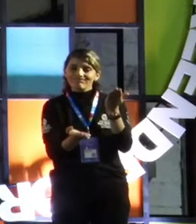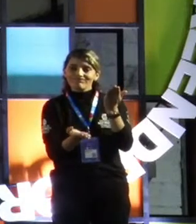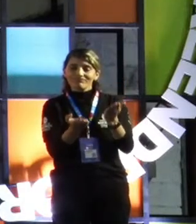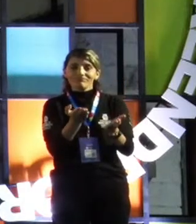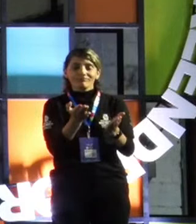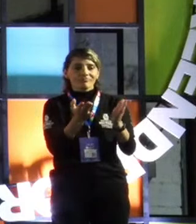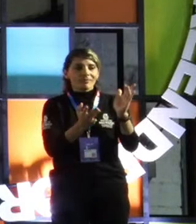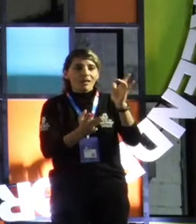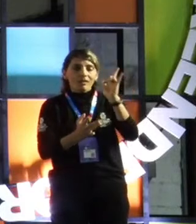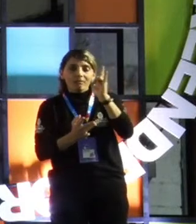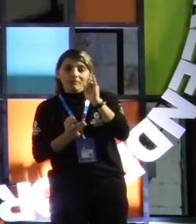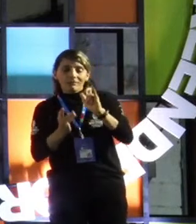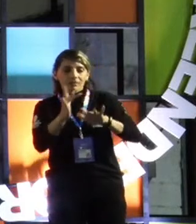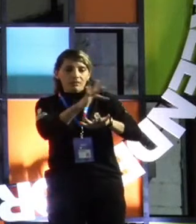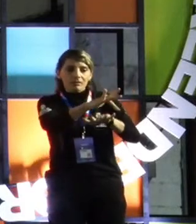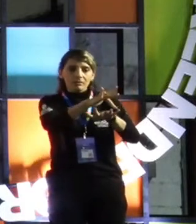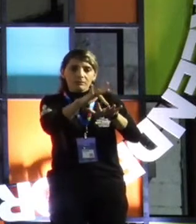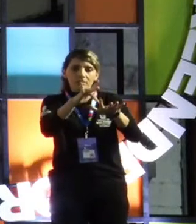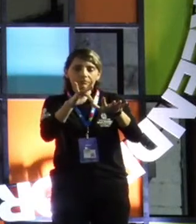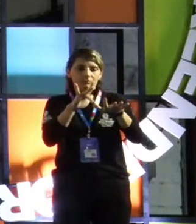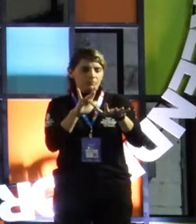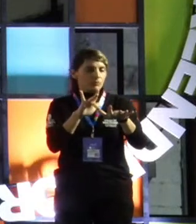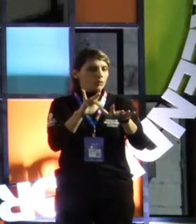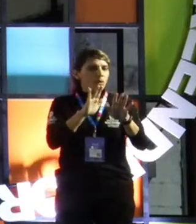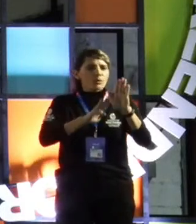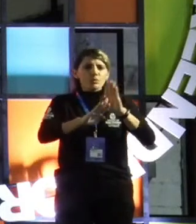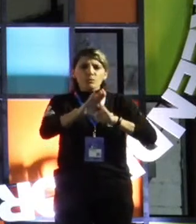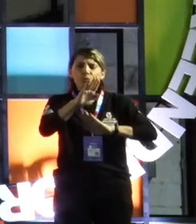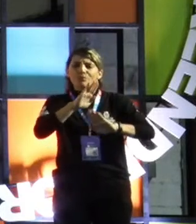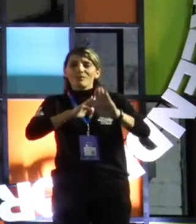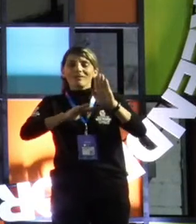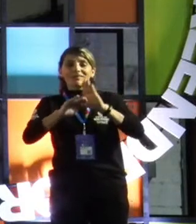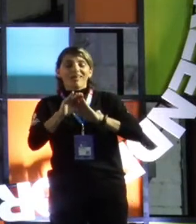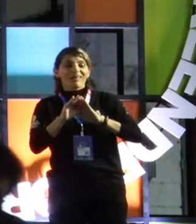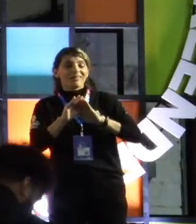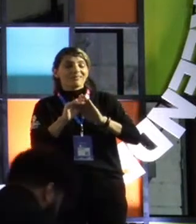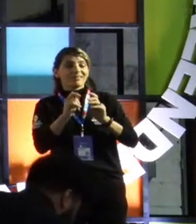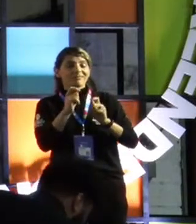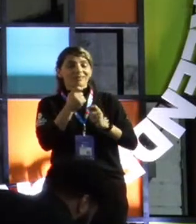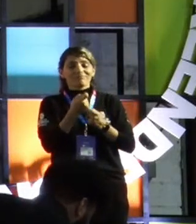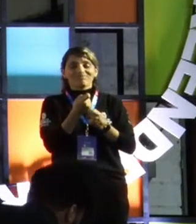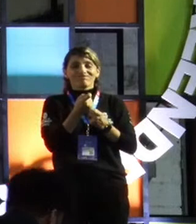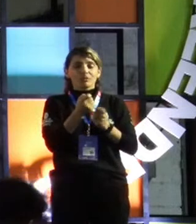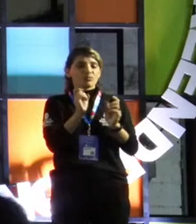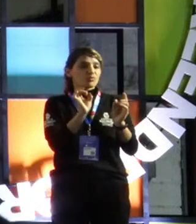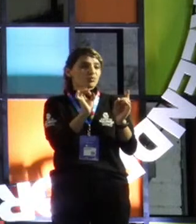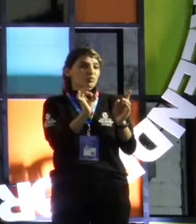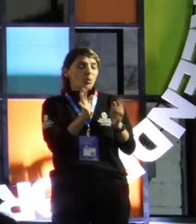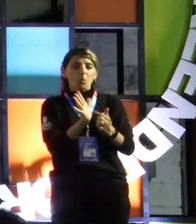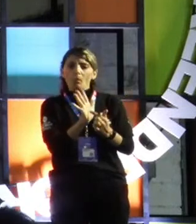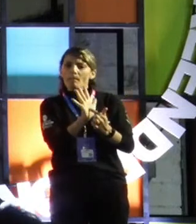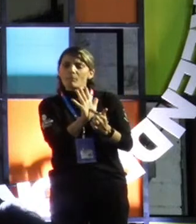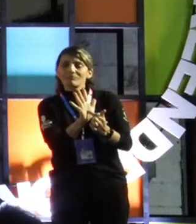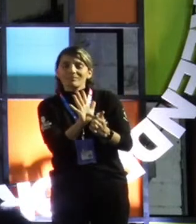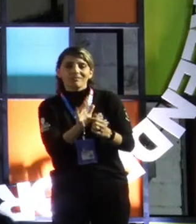Instagram, das suas mídias sociais. Toma um pouco de cuidado para não ficar um negócio só de publicidade ali, porque fica